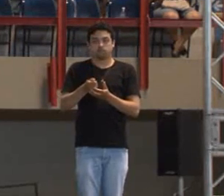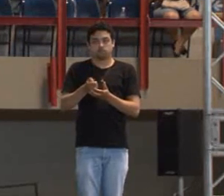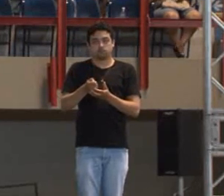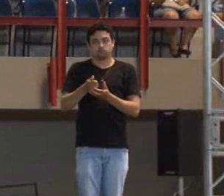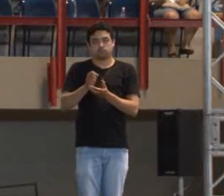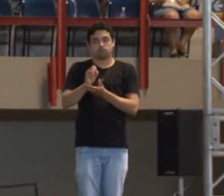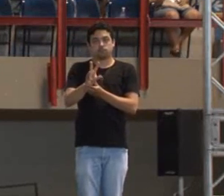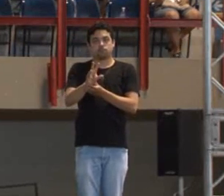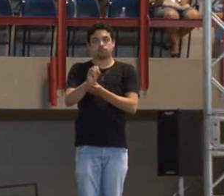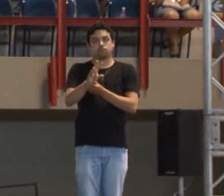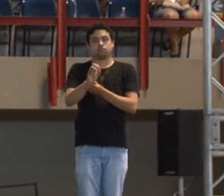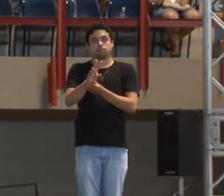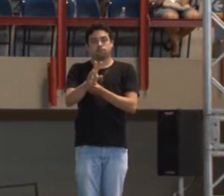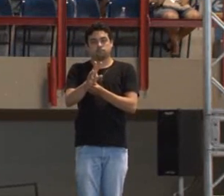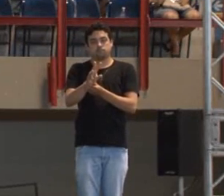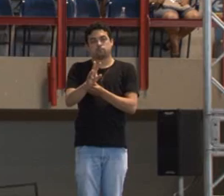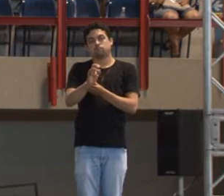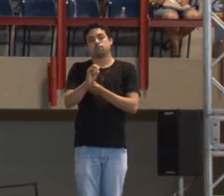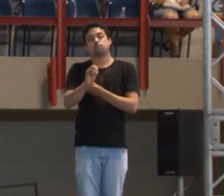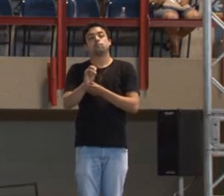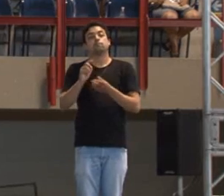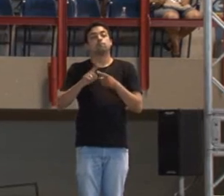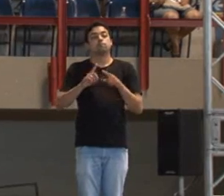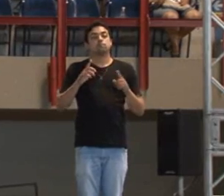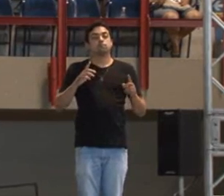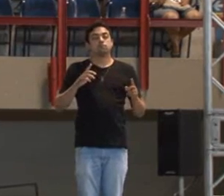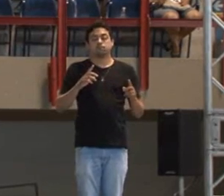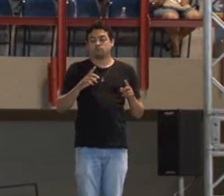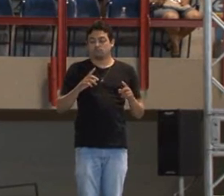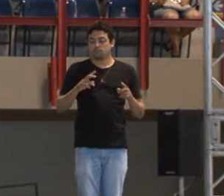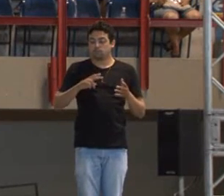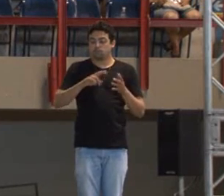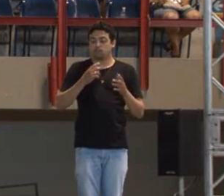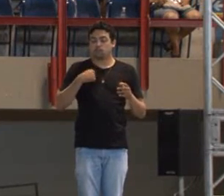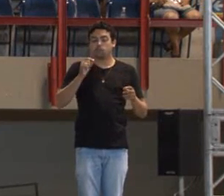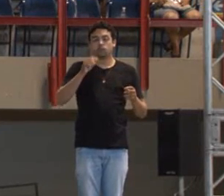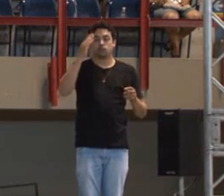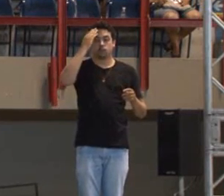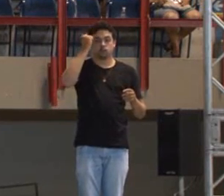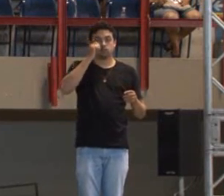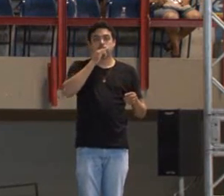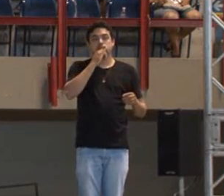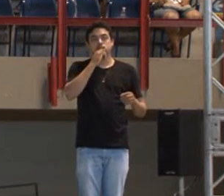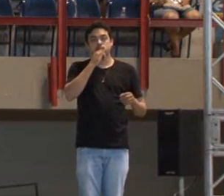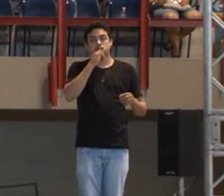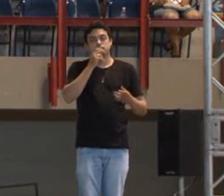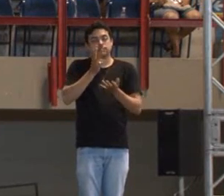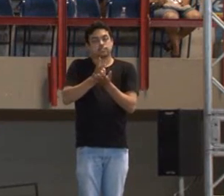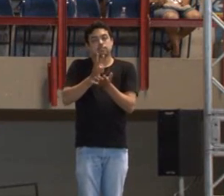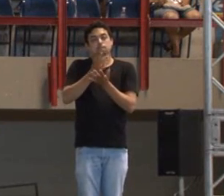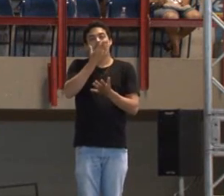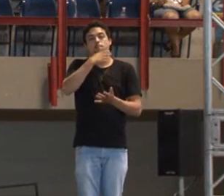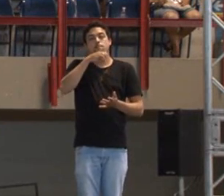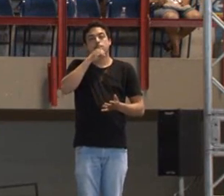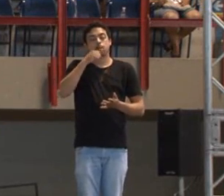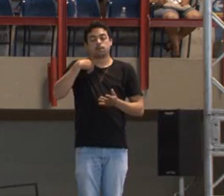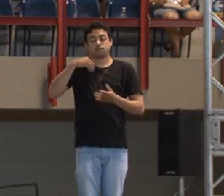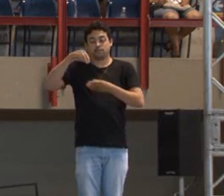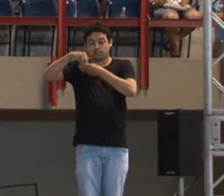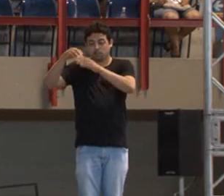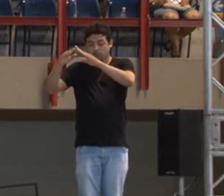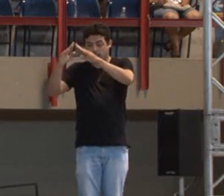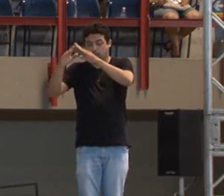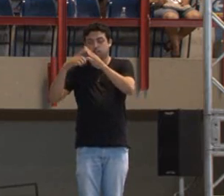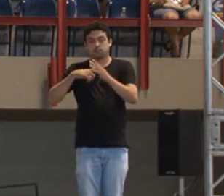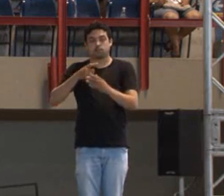você já viu para vender ou se você já ouviu falar. Vou te dizer o que é que eu sei de lanterna, porque o meu pai sempre teve lanterna em casa. Meu